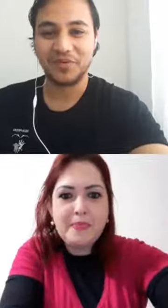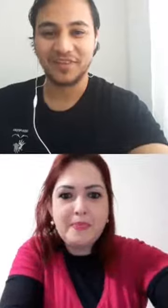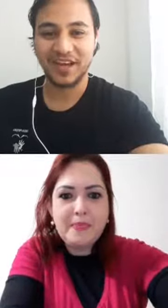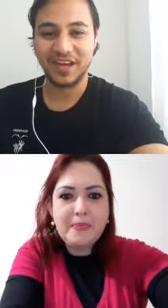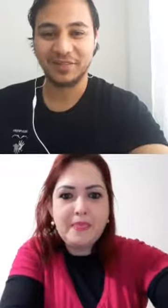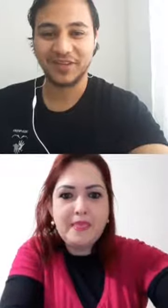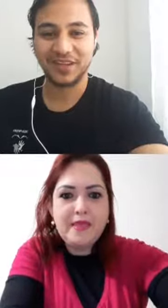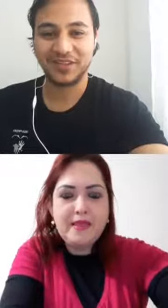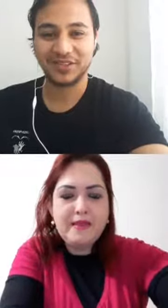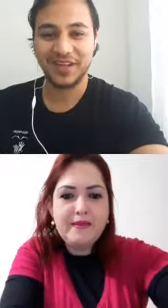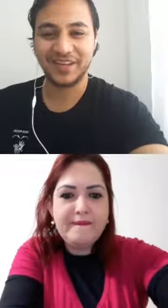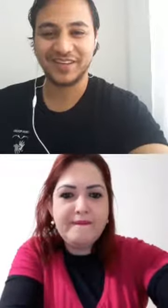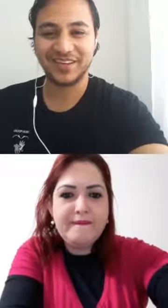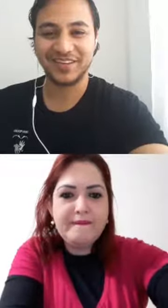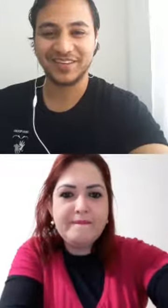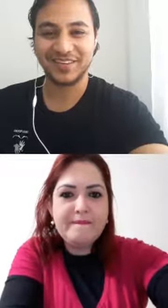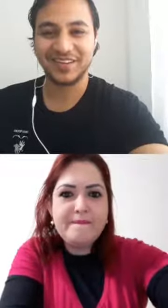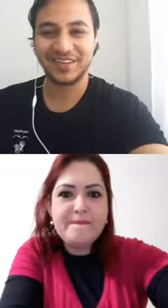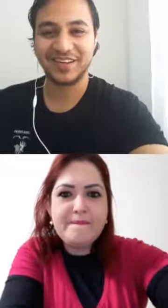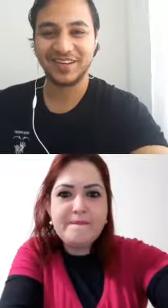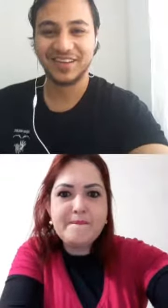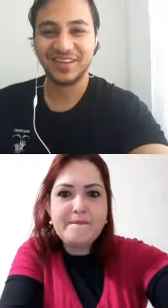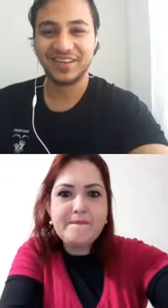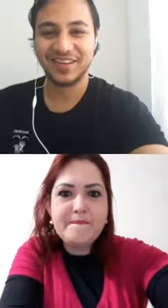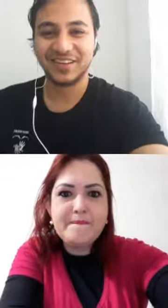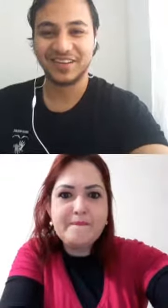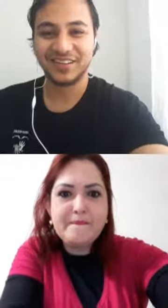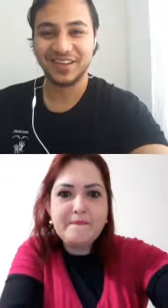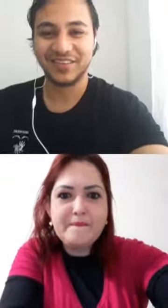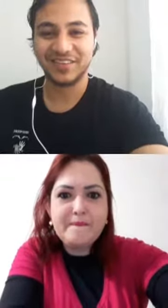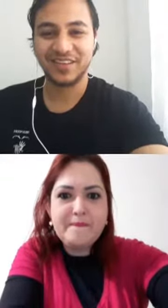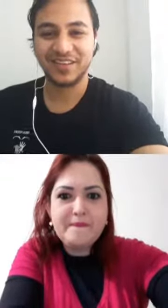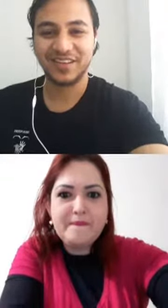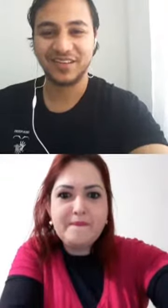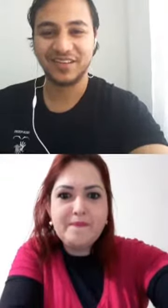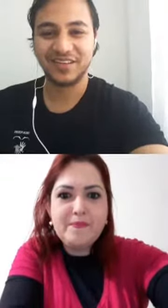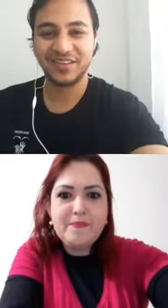Vamos avisar, né, para ter audiência aí na nossa live.